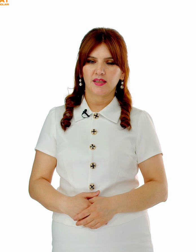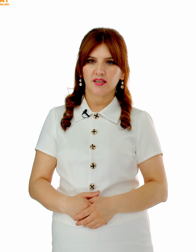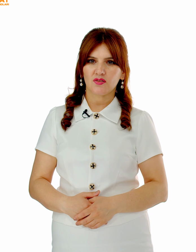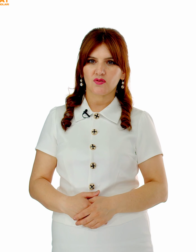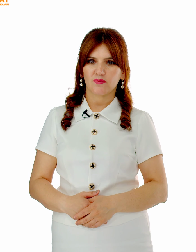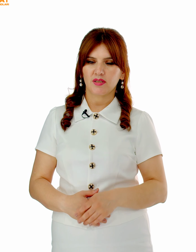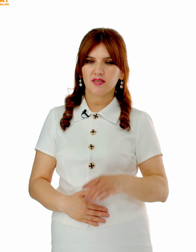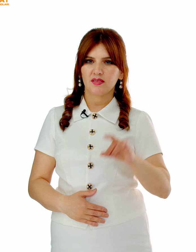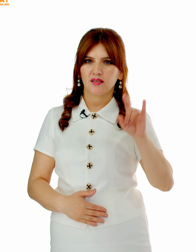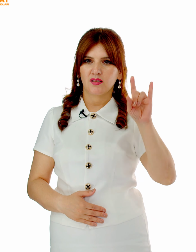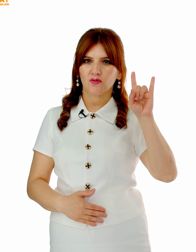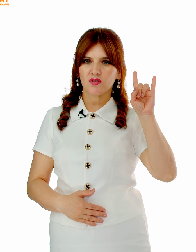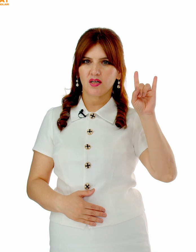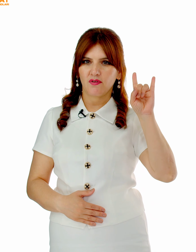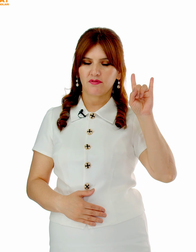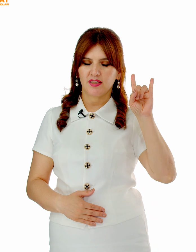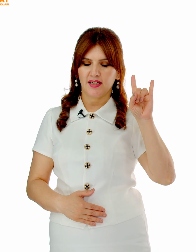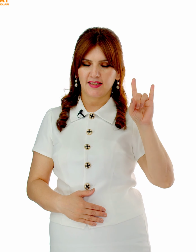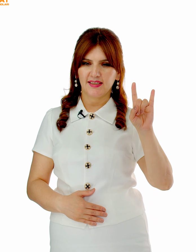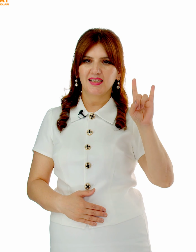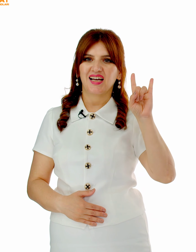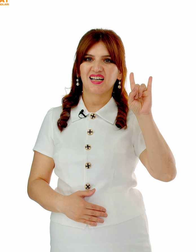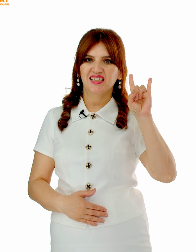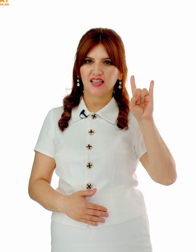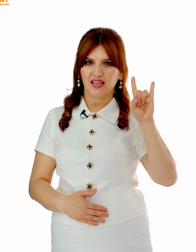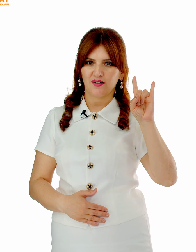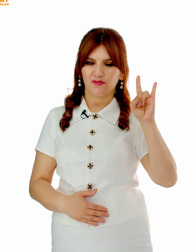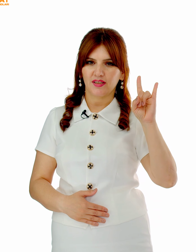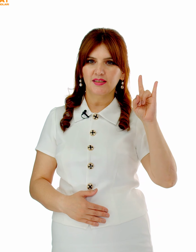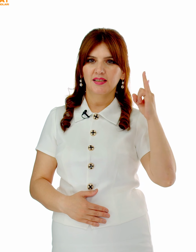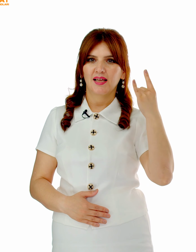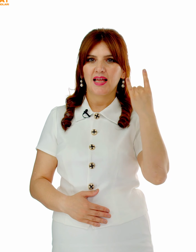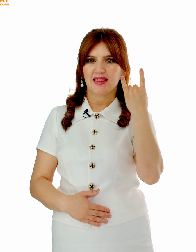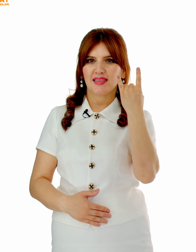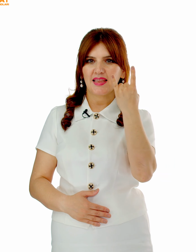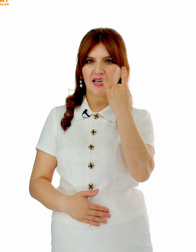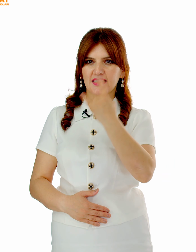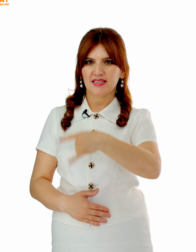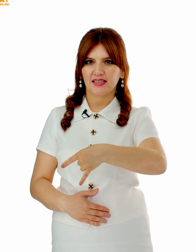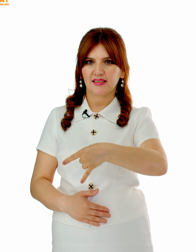Keyingi so'zimiz rus alfabetidagi i harfi taksi.